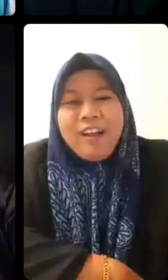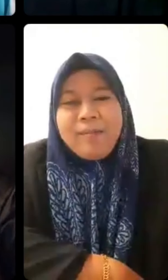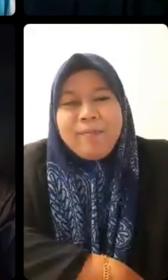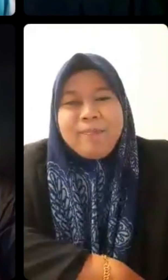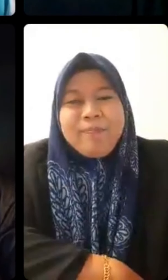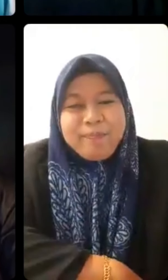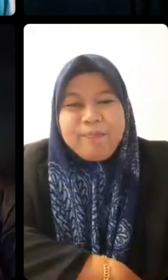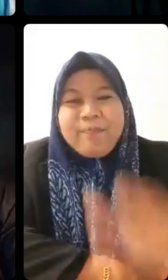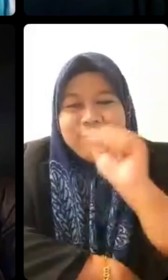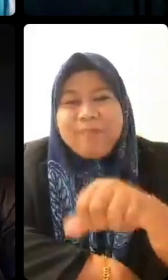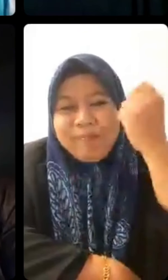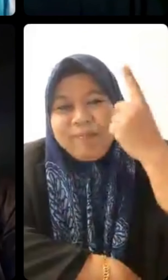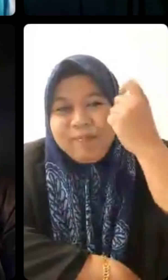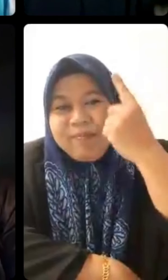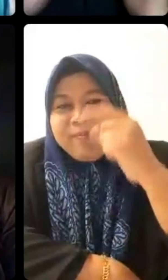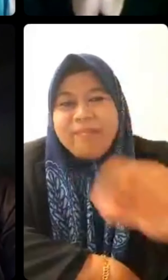Boleh faham.